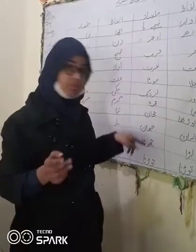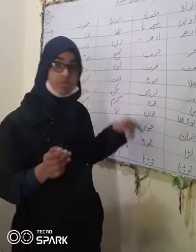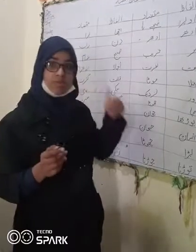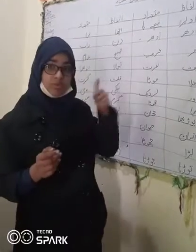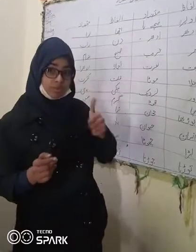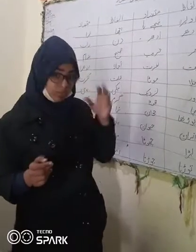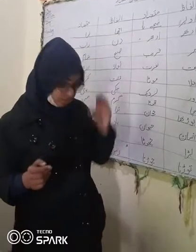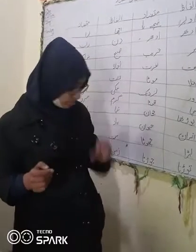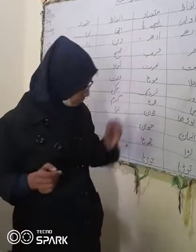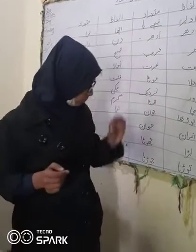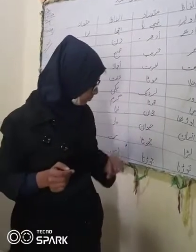छोटा,